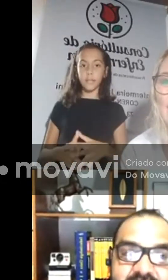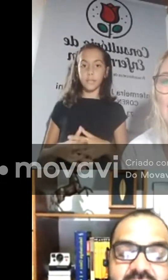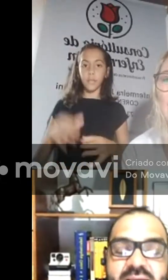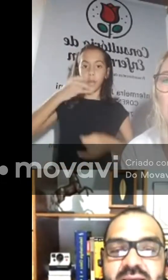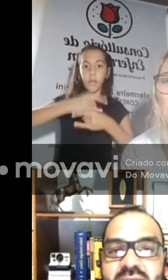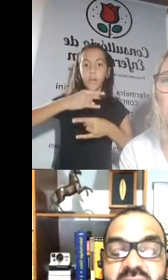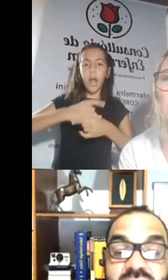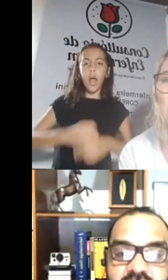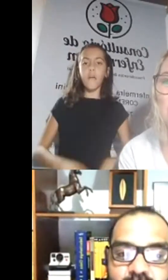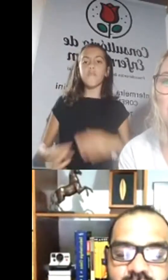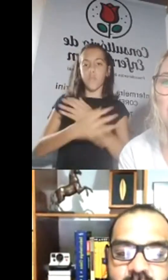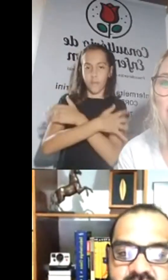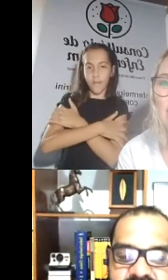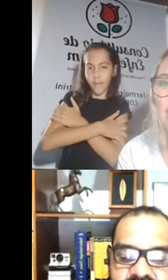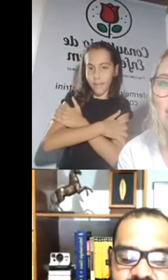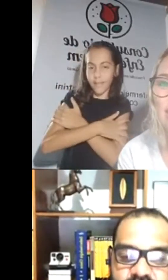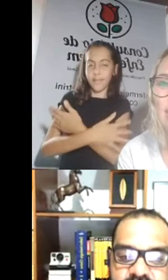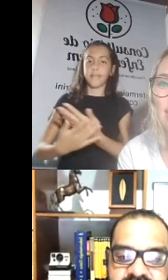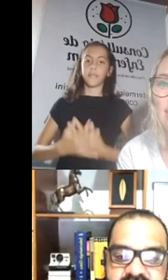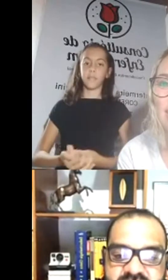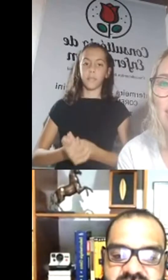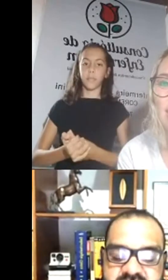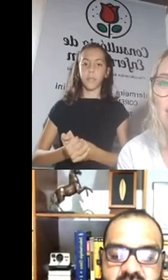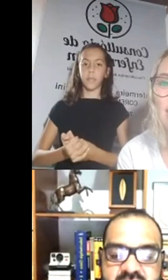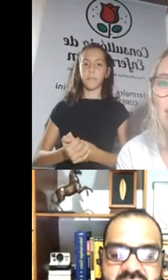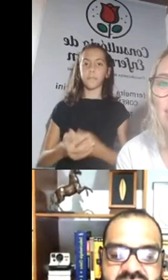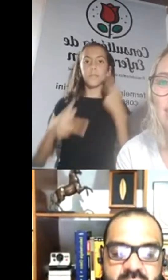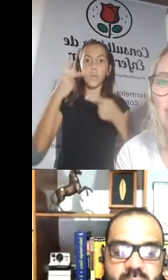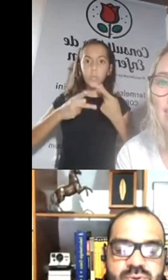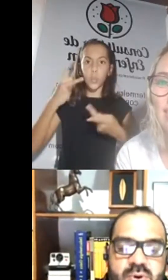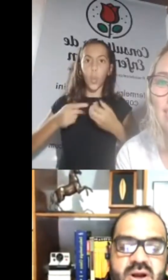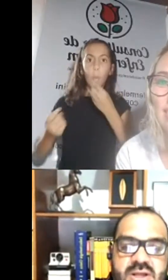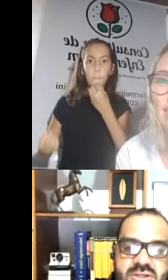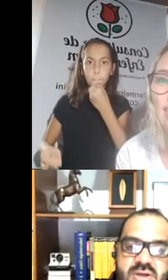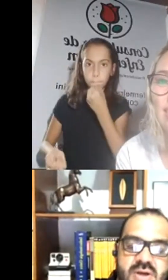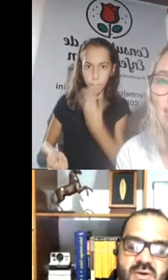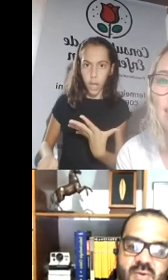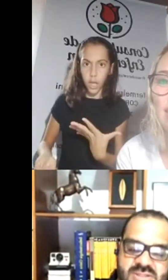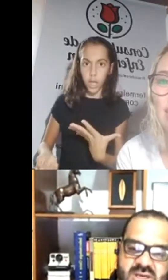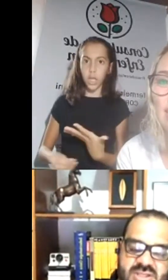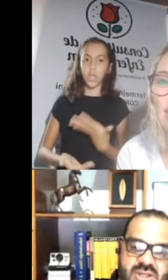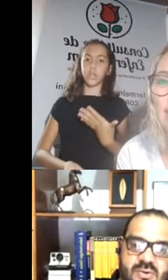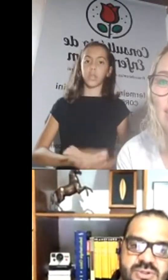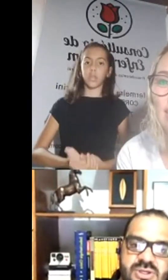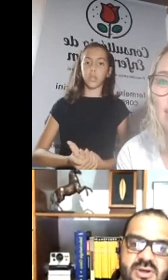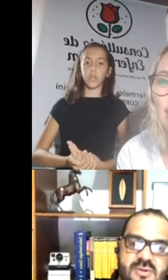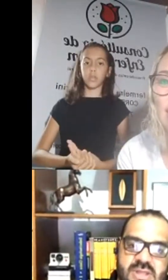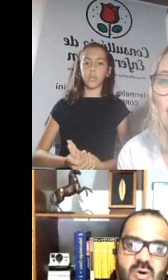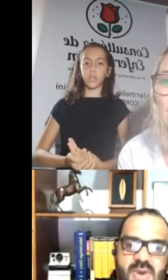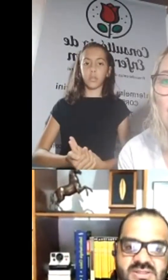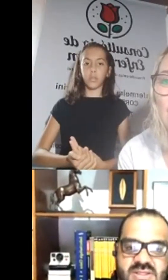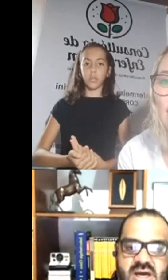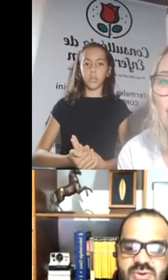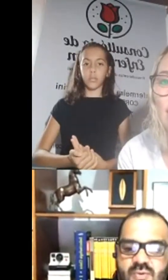para ele, que ele entende muito bem dessas questões. Quer dizer, você tem uma ligação muito grande com essa questão da obesidade, com